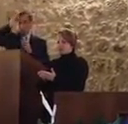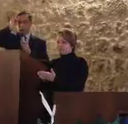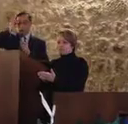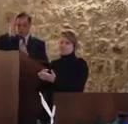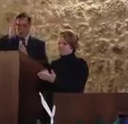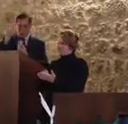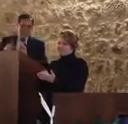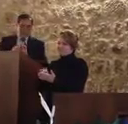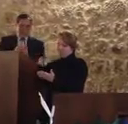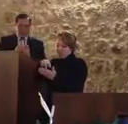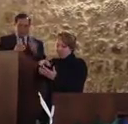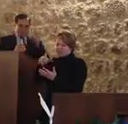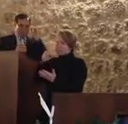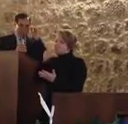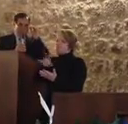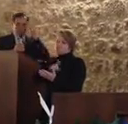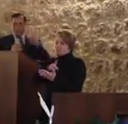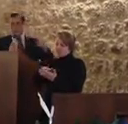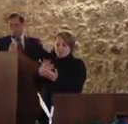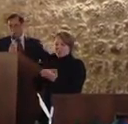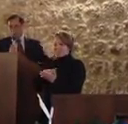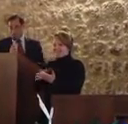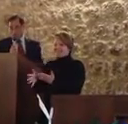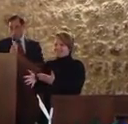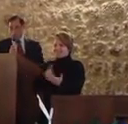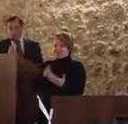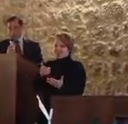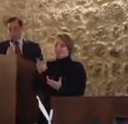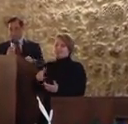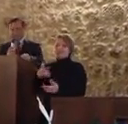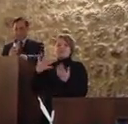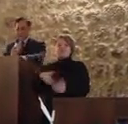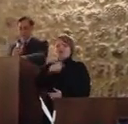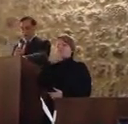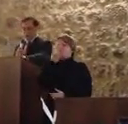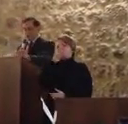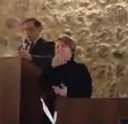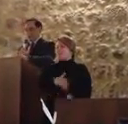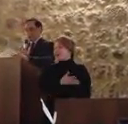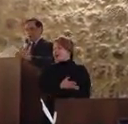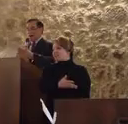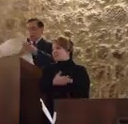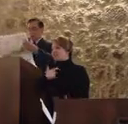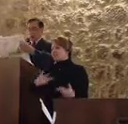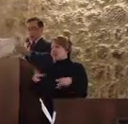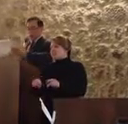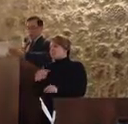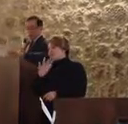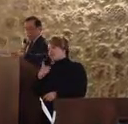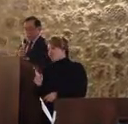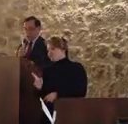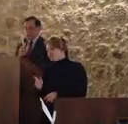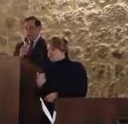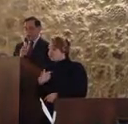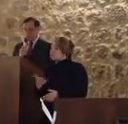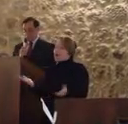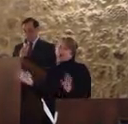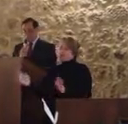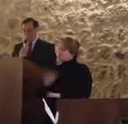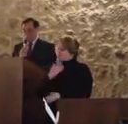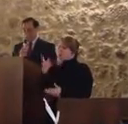meglio che non lo leggessi perché conteneva le cose che già sono state dette, ho dato uno sguardo al